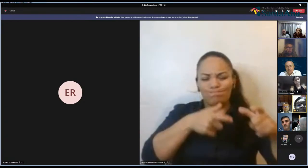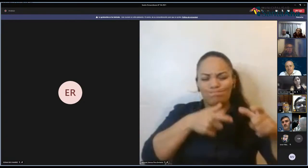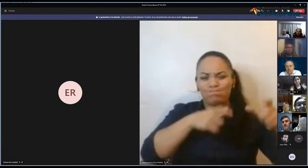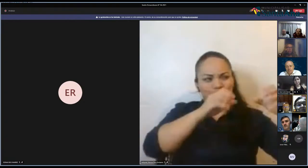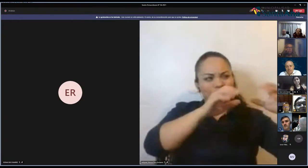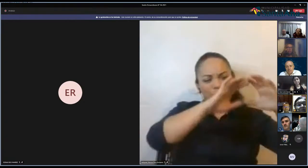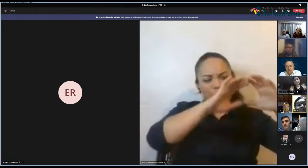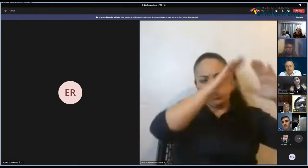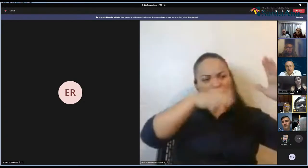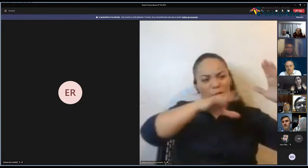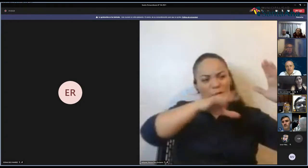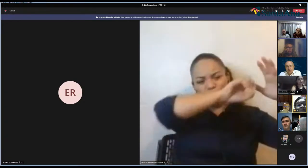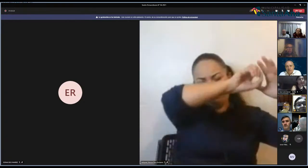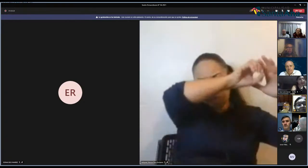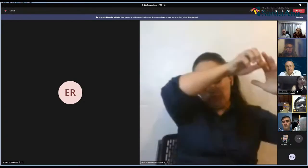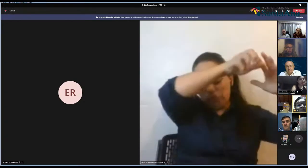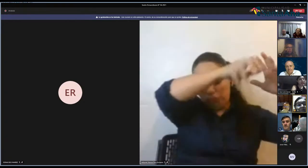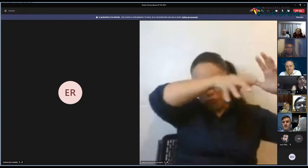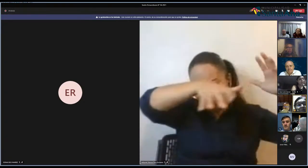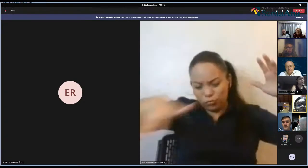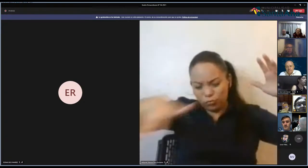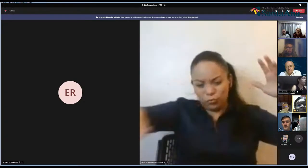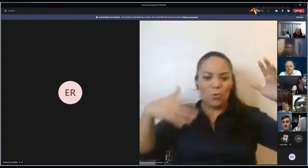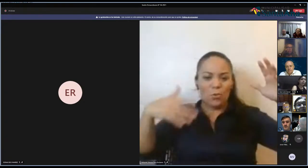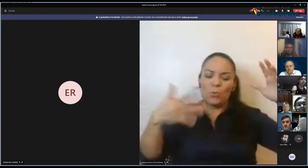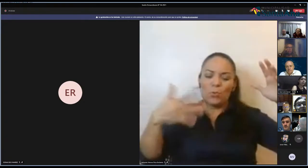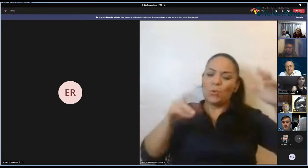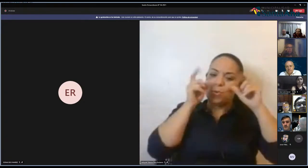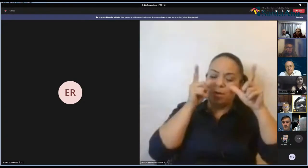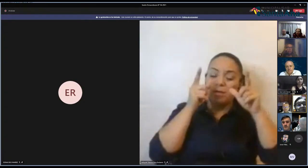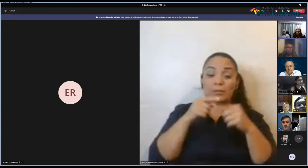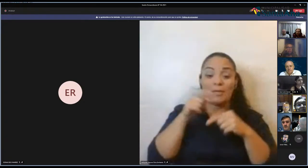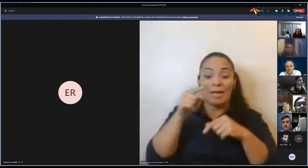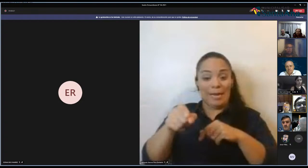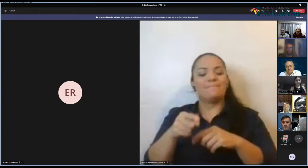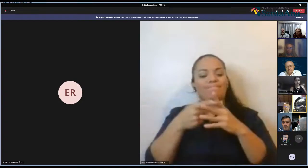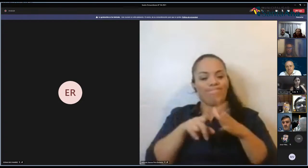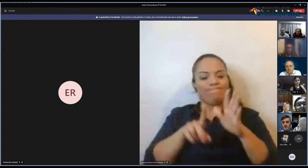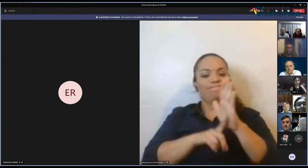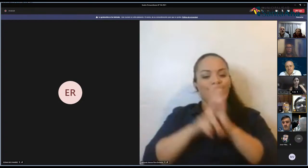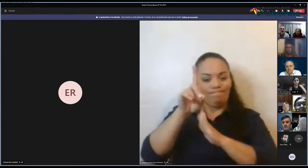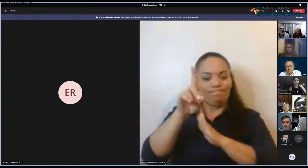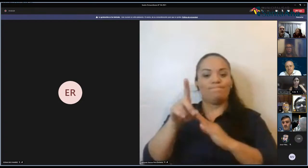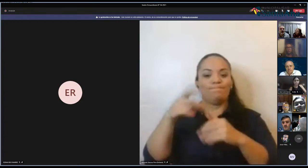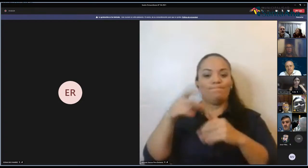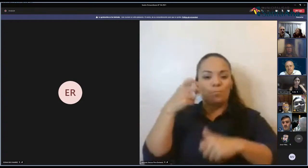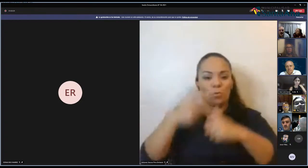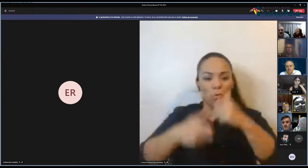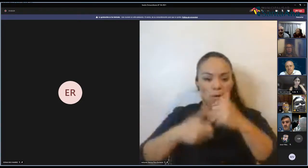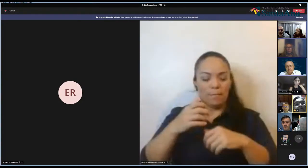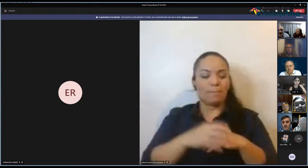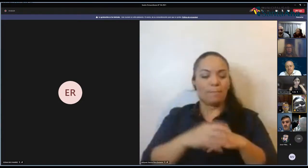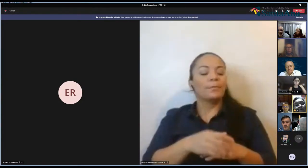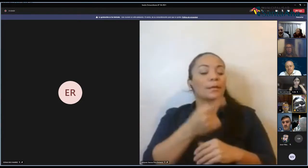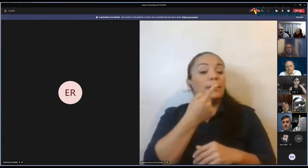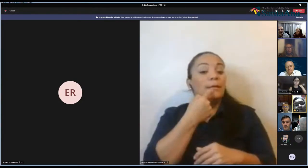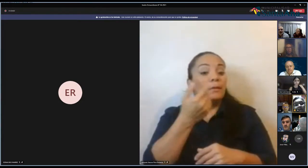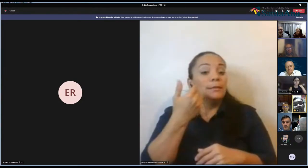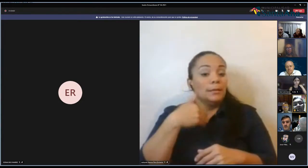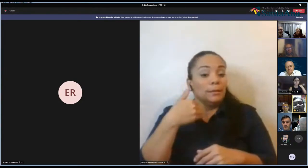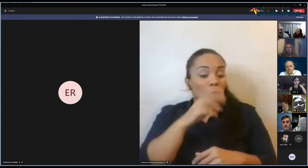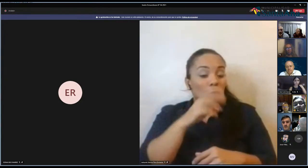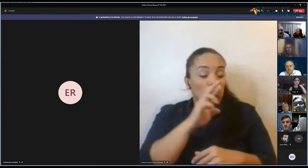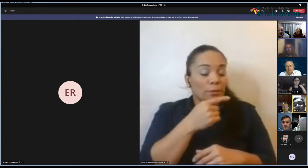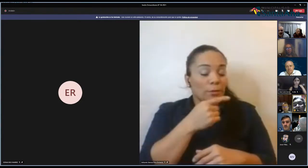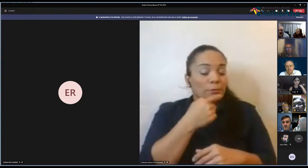sorpresa entonces ahí es donde se viene desarrollando el problema yo yo quisiera añadir 2 walter a lo que siento a patricia